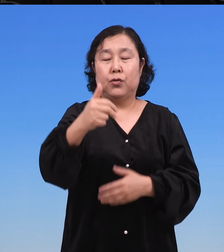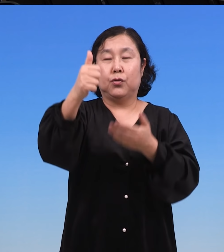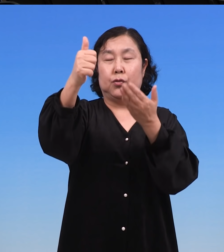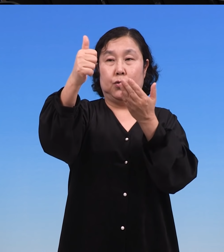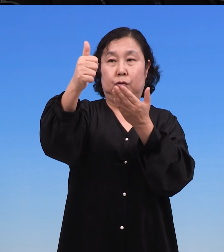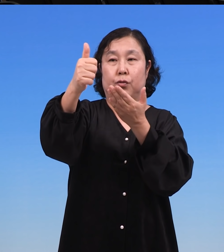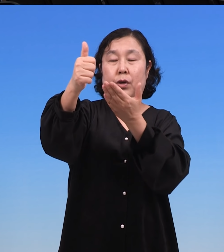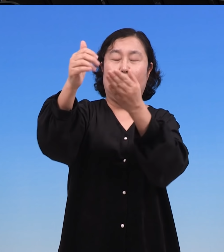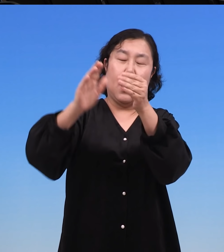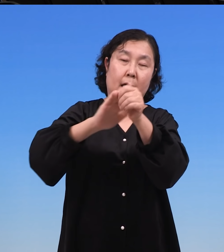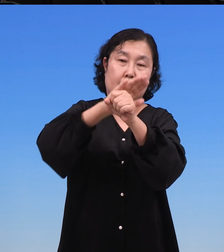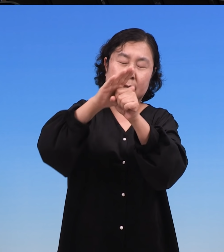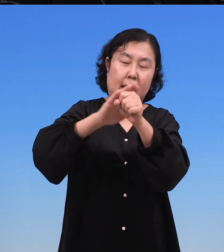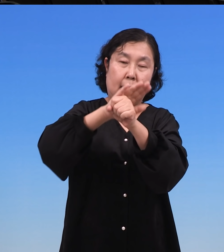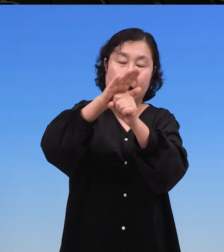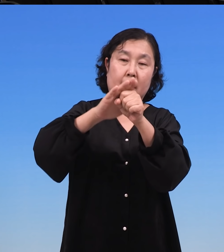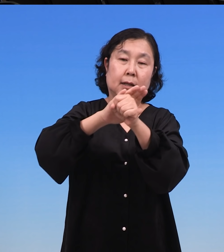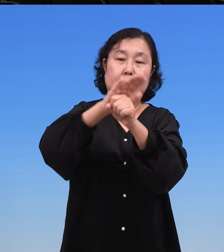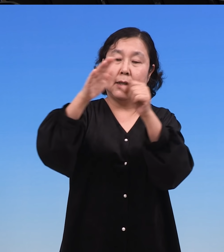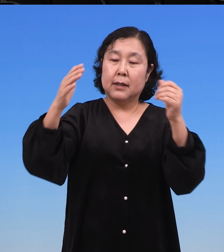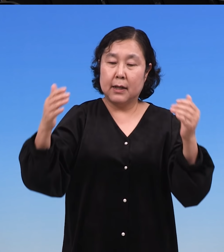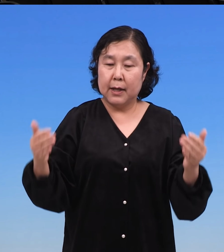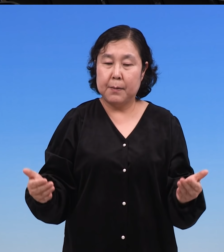주께 사랑 드립니다.